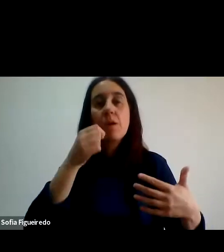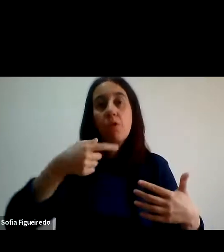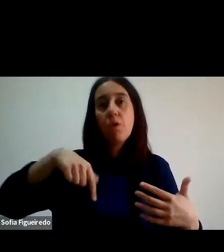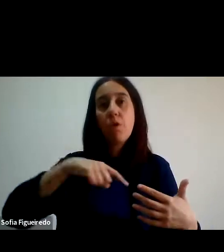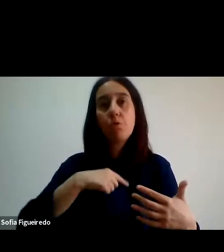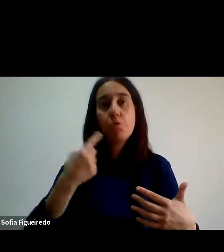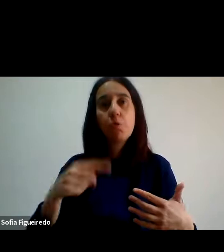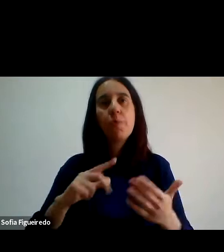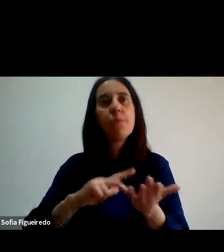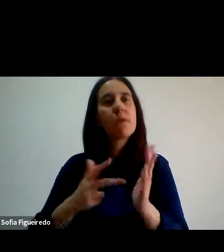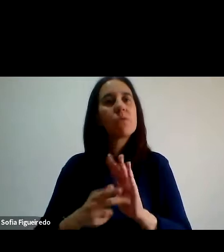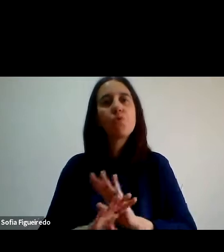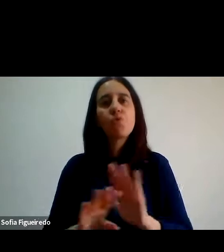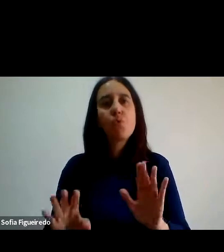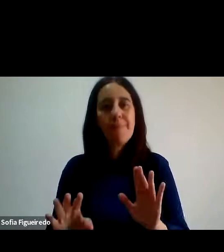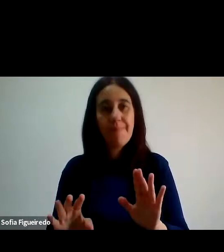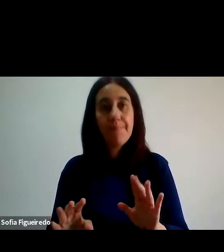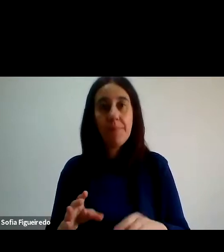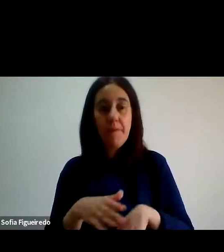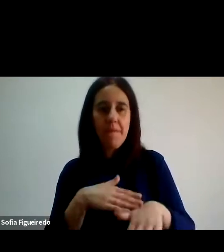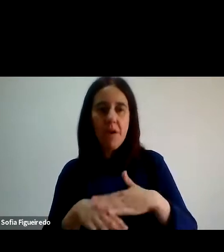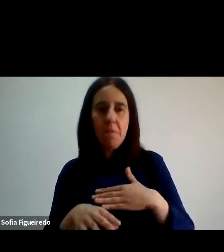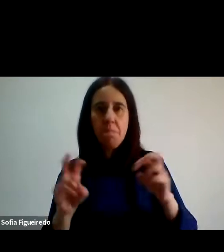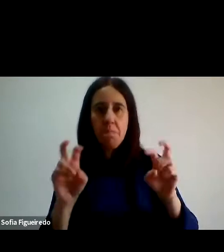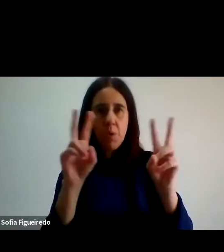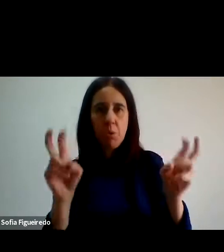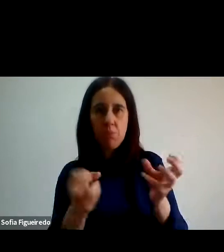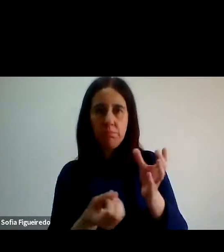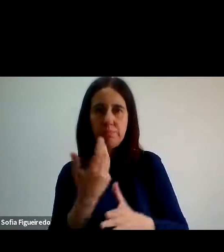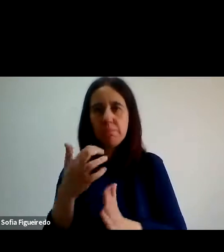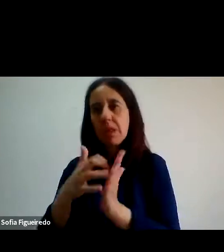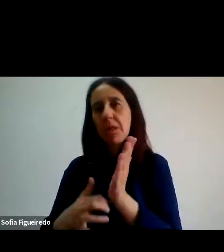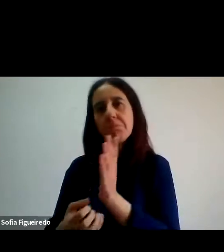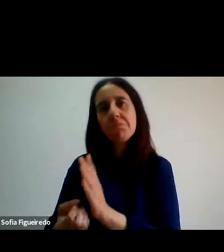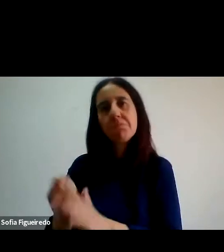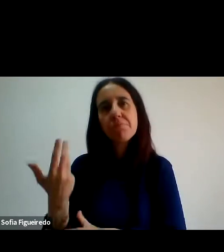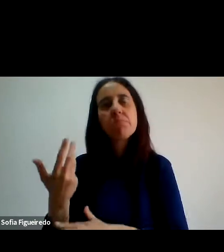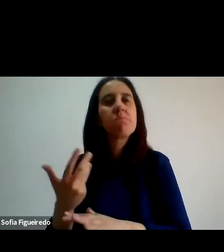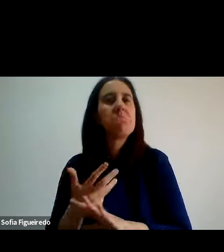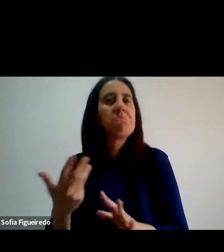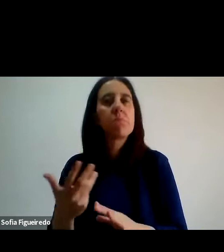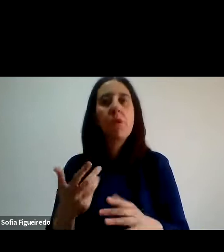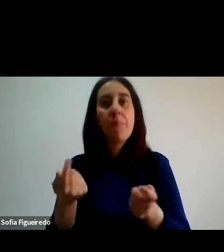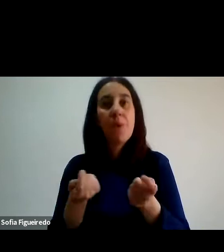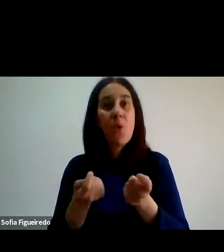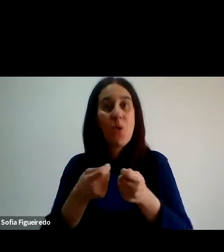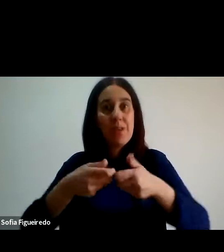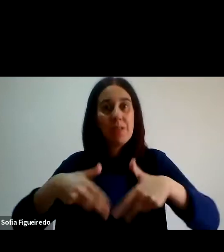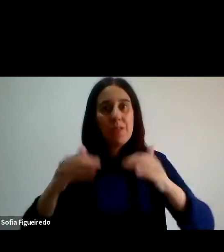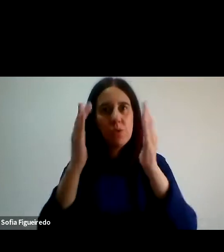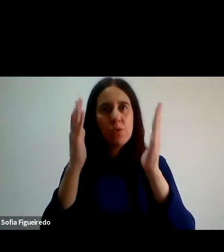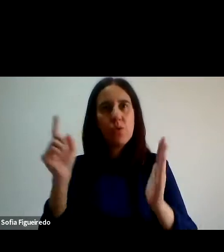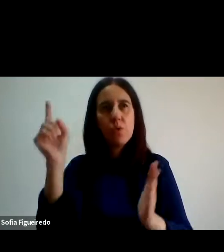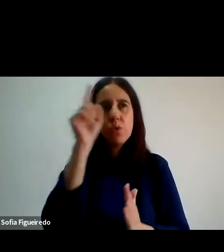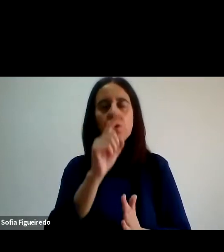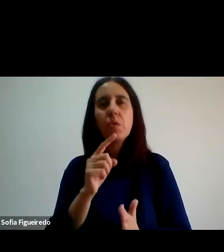meramente táticos, ou seja, fazemos determinado conteúdo, fazemos determinado texto, e eu assisto em todo o tipo de organizações que é, eu às vezes exponho qualquer